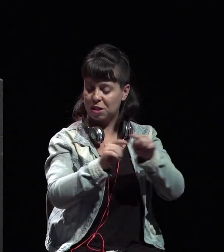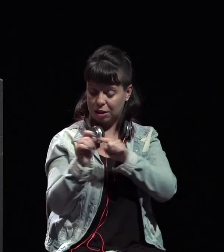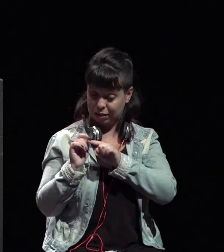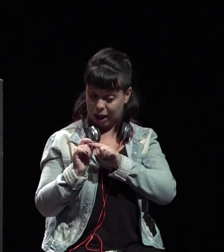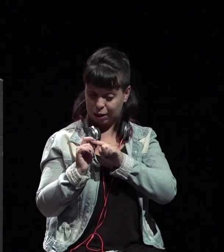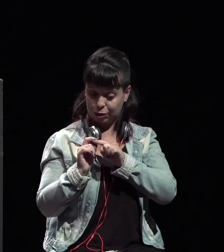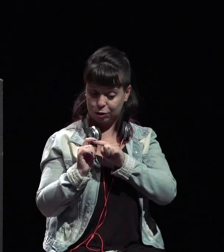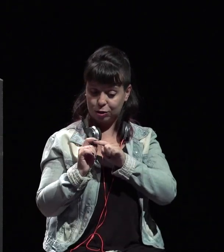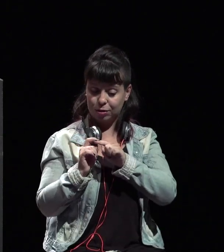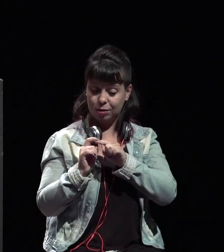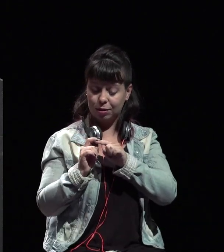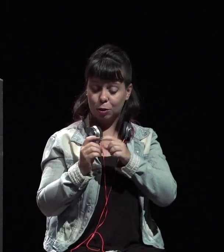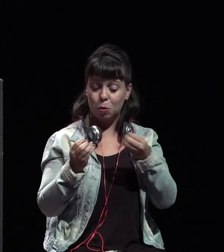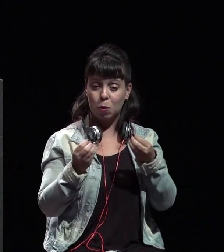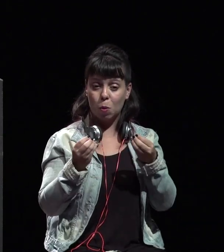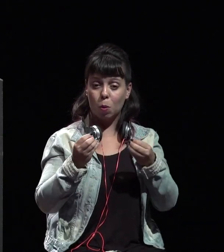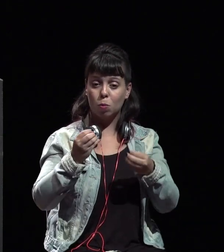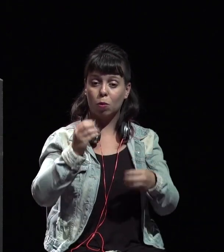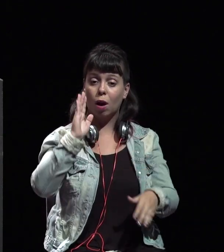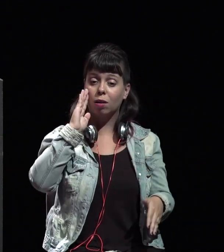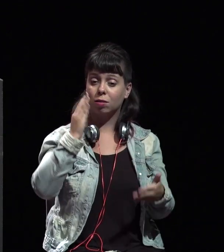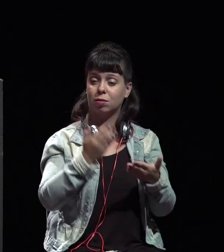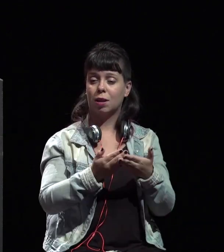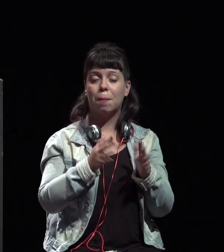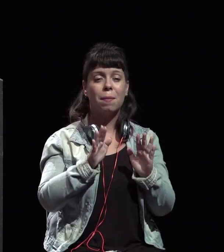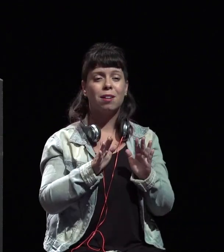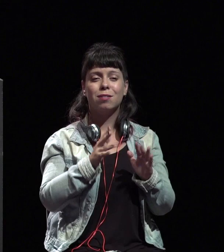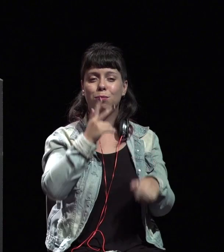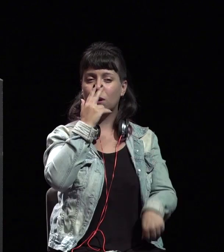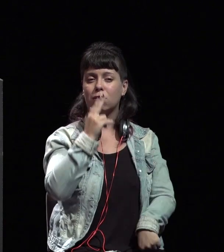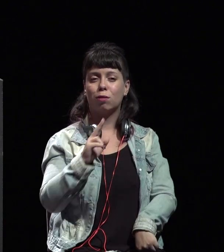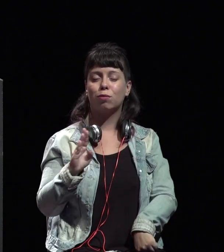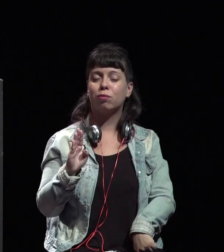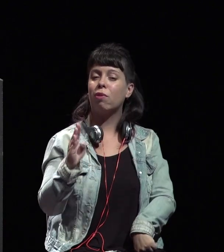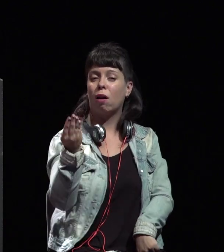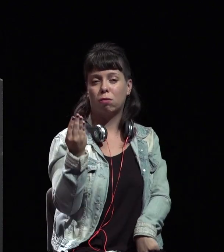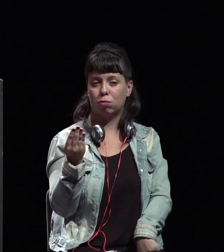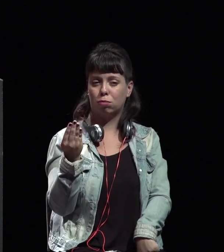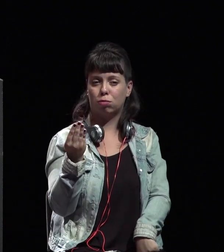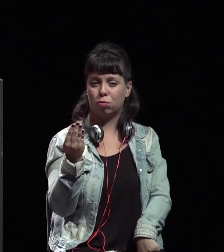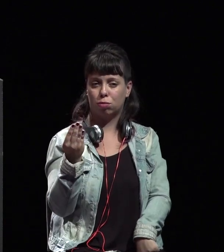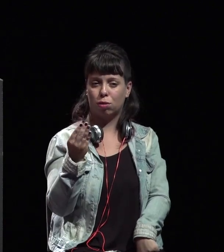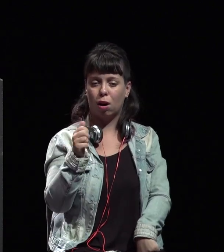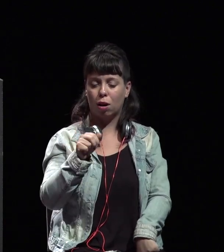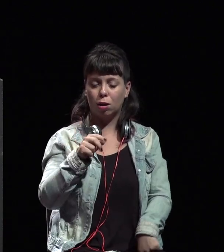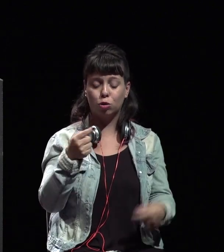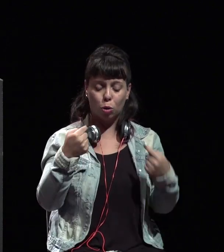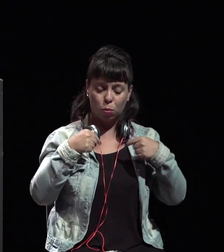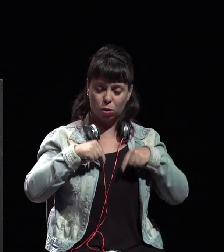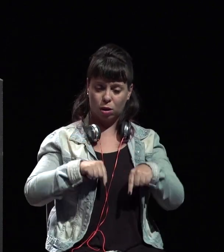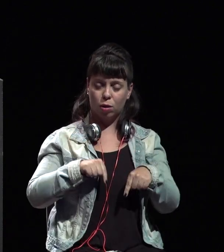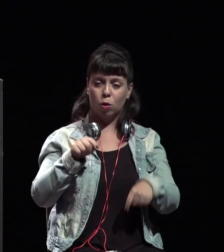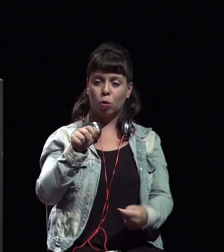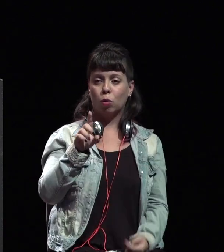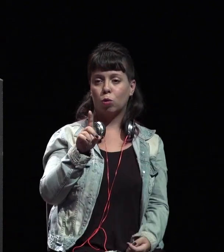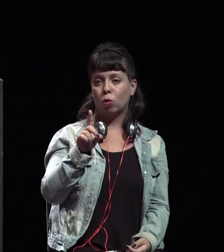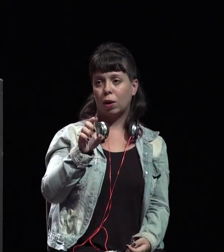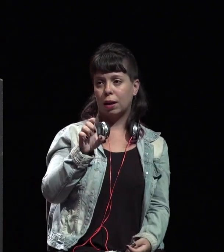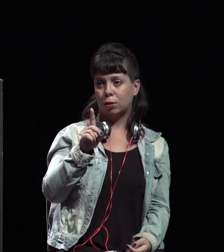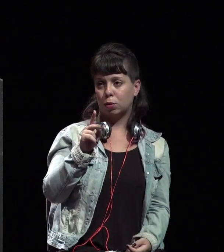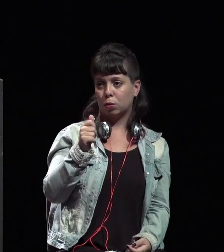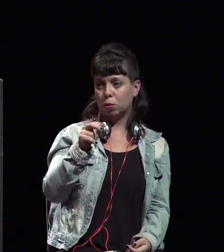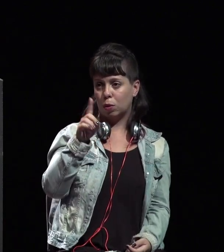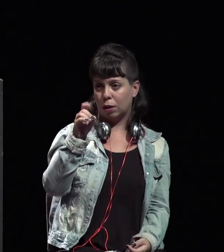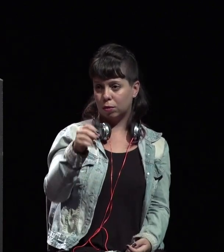crença, que é, do meu ponto de vista, uma falsa categoria antropológica, como dizia o Eduardo Viveiros de Castro, de novo. A